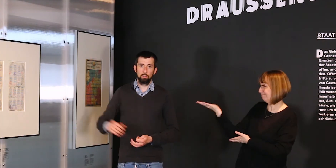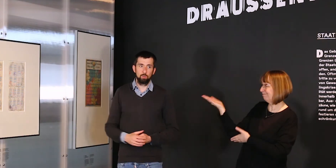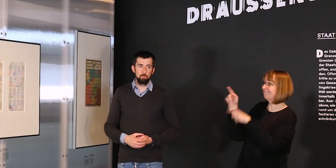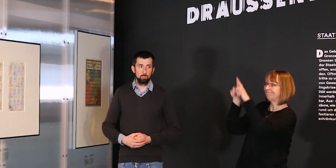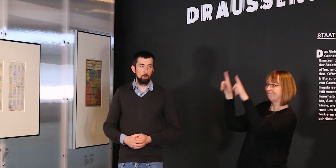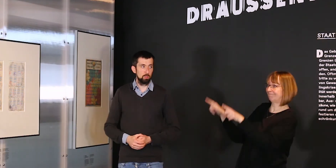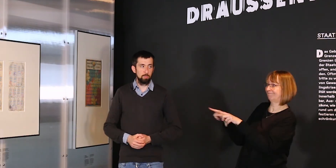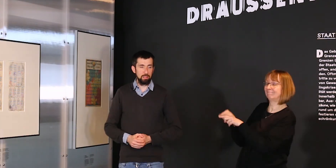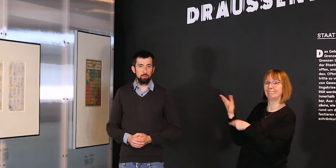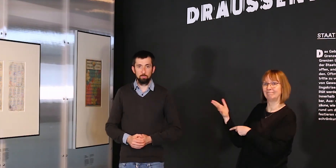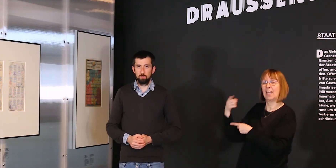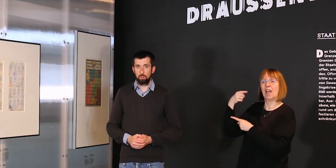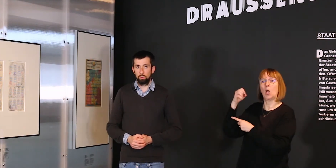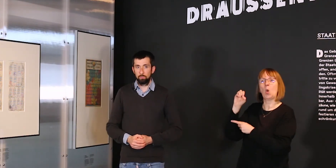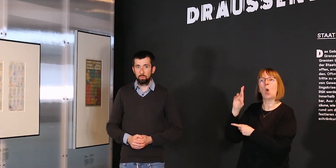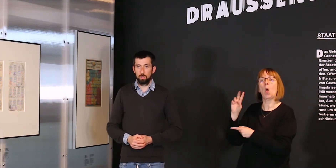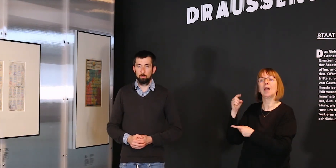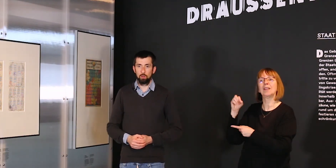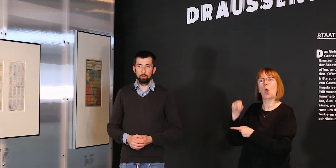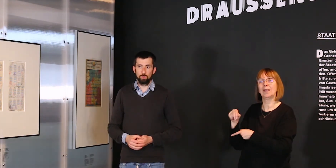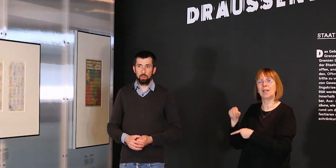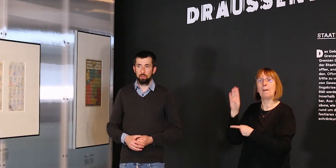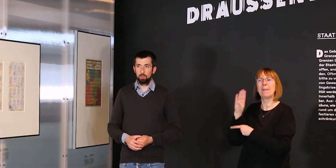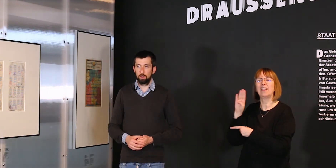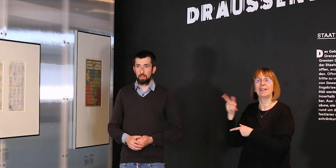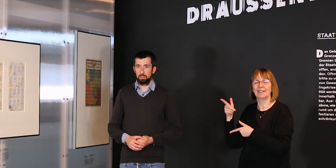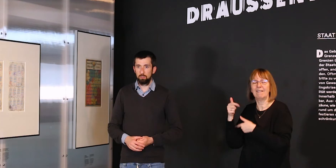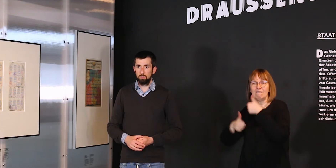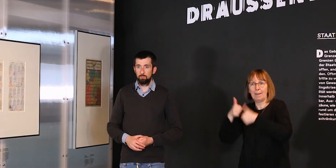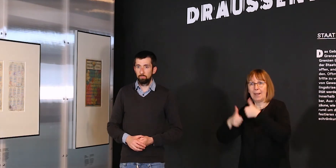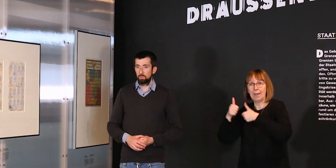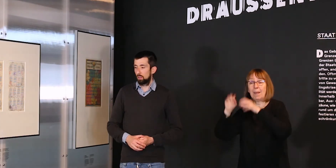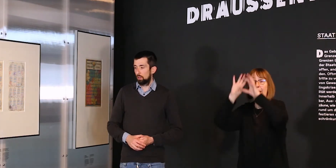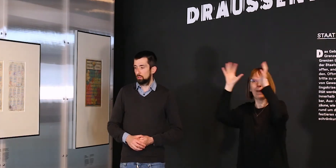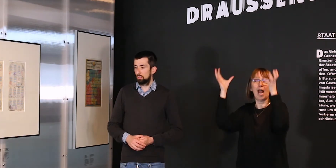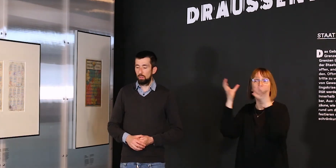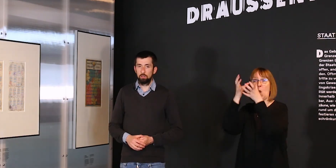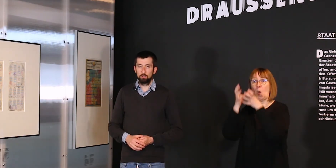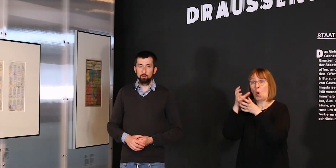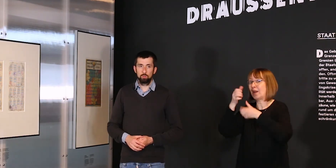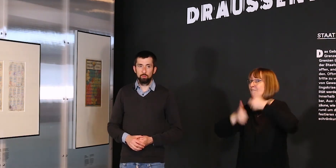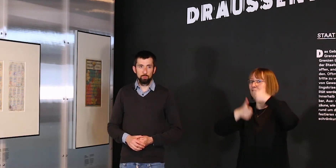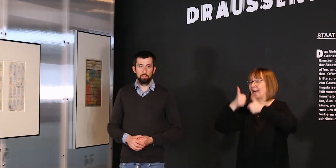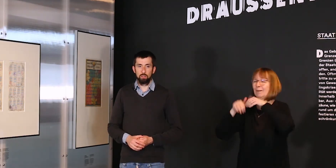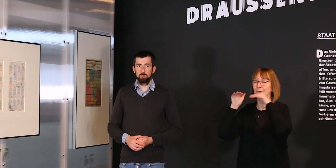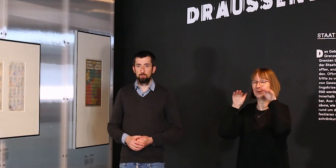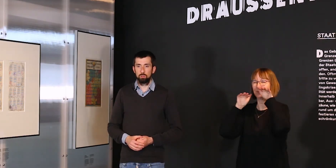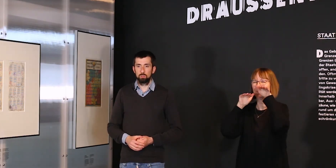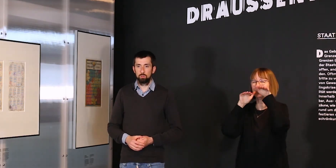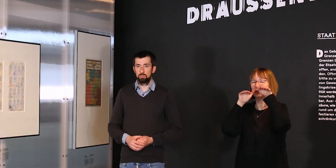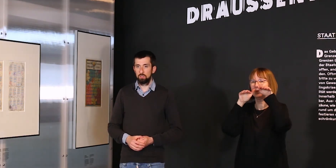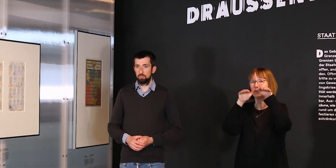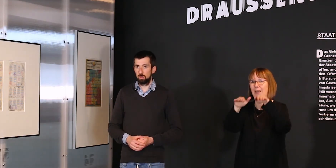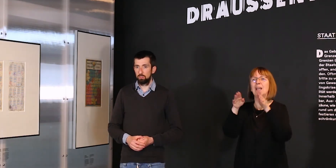Beispiel vom Gordon-Bennett-Wettbewerb, einem Ballonfahrerrennen aus den Jahren